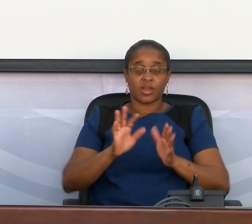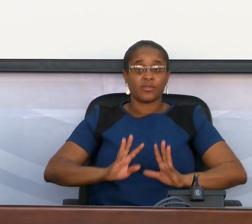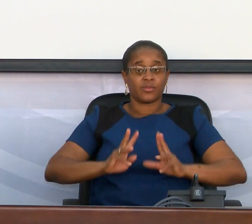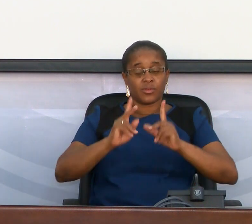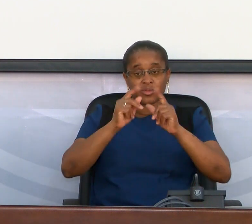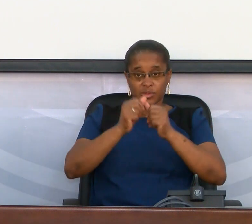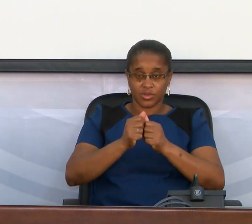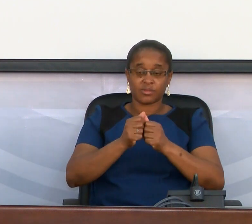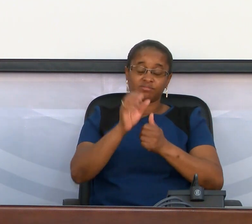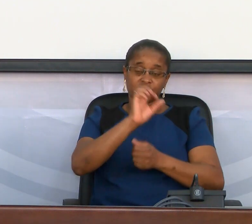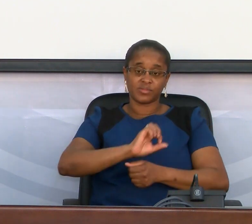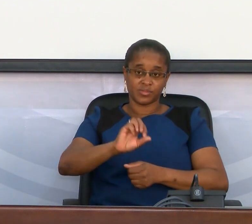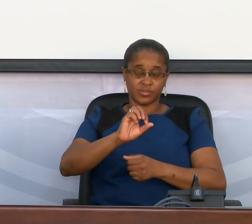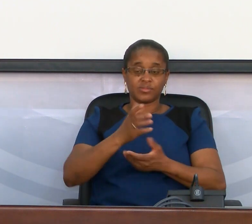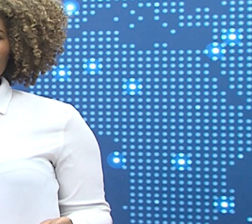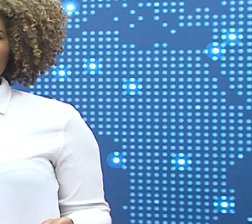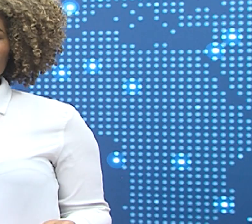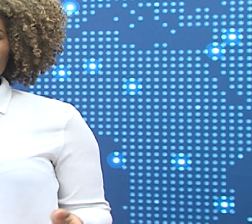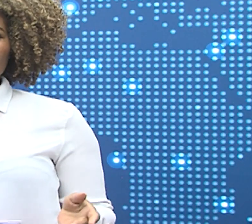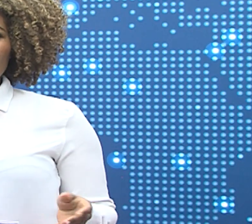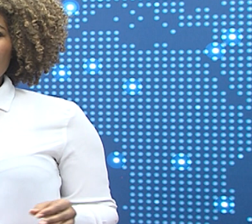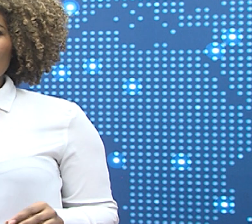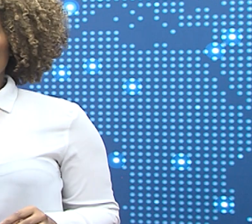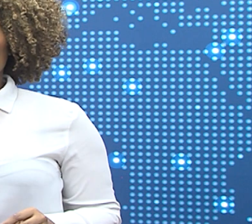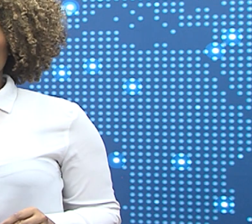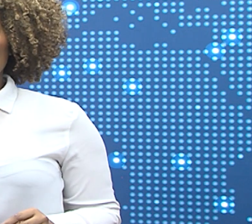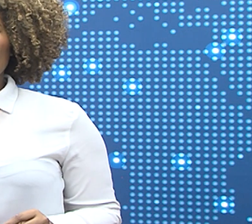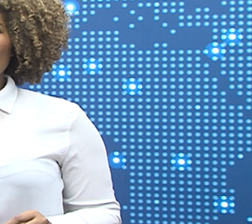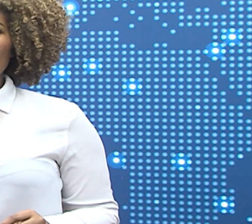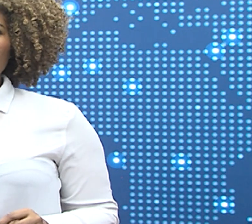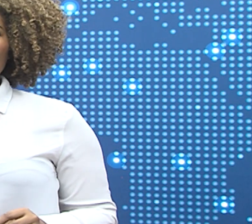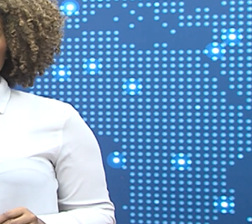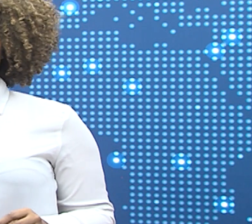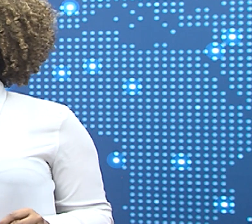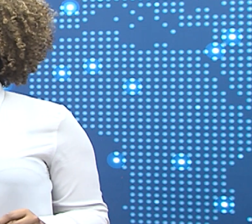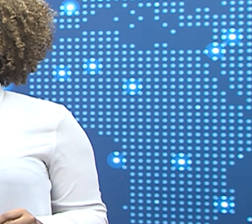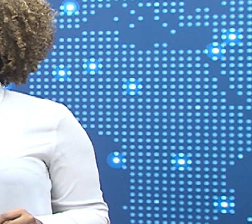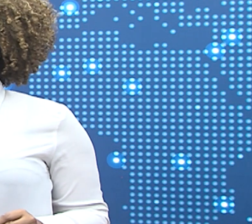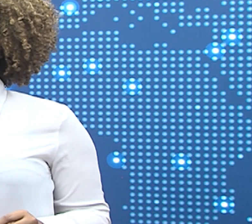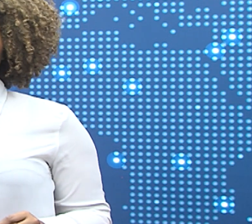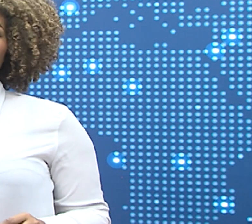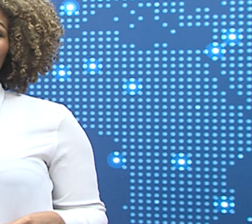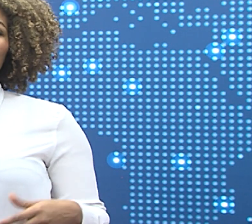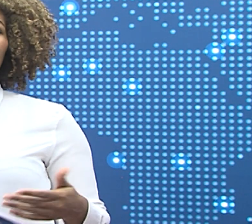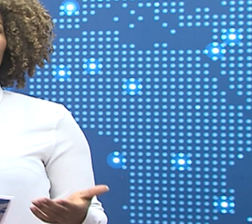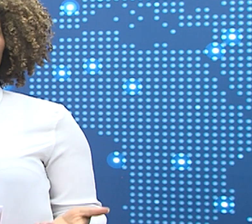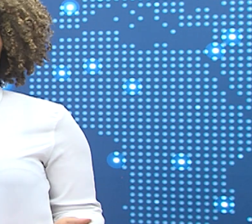evolução, a sua evolução clínica. Só para reforçar, o total de casos acumulados em Cabo Verde é